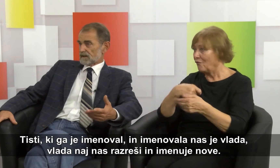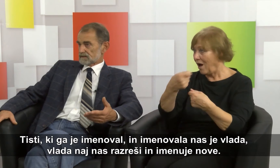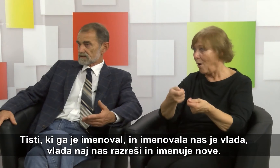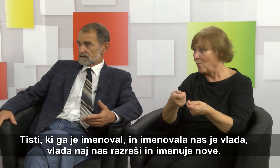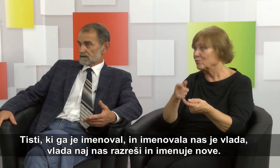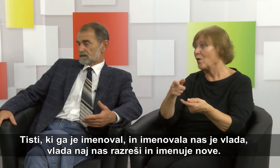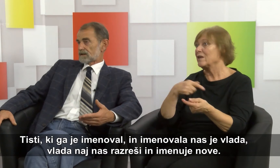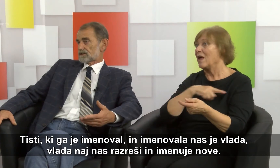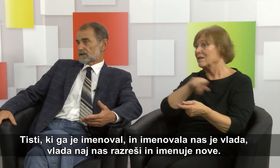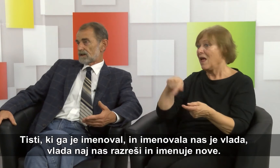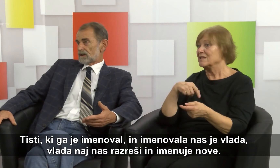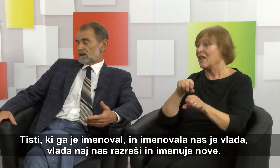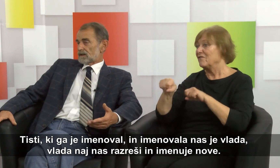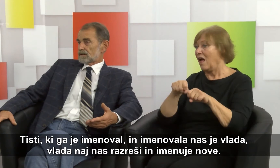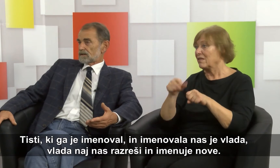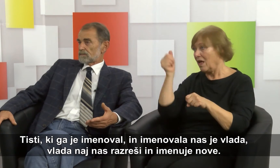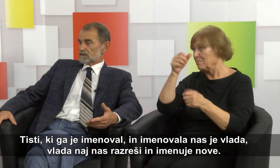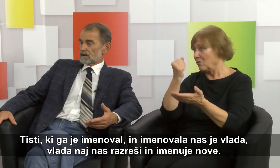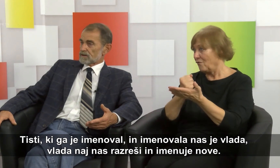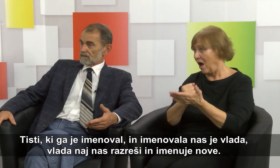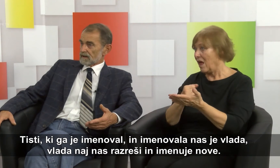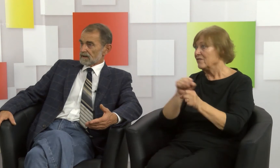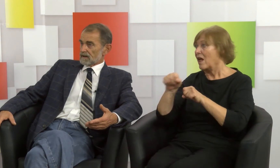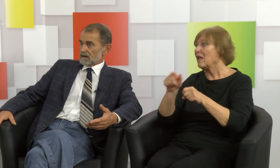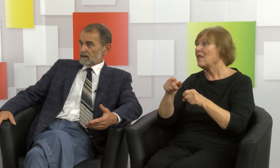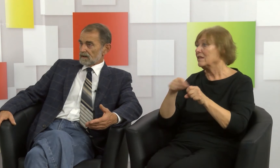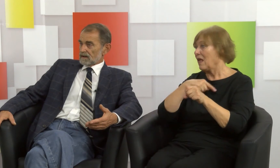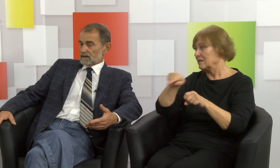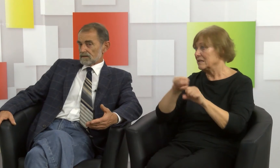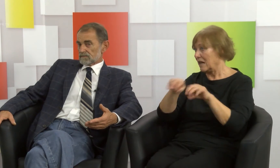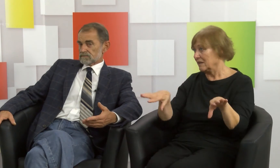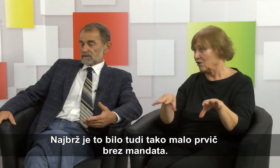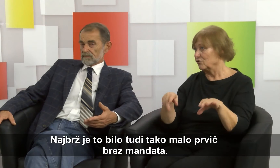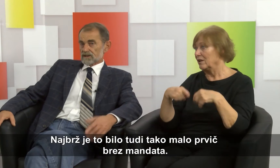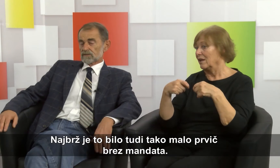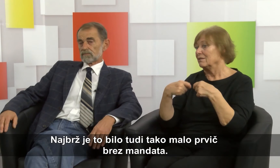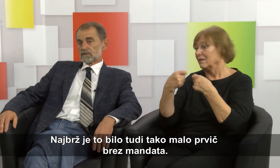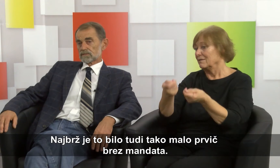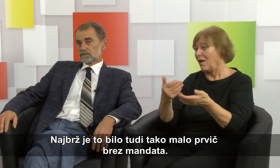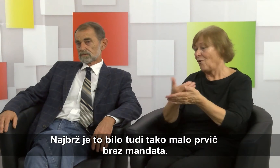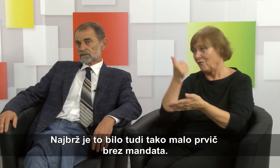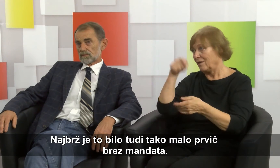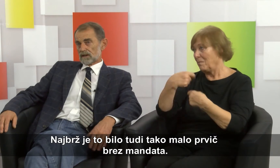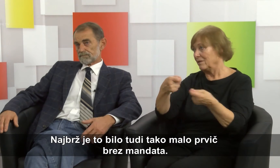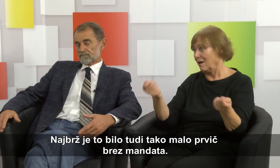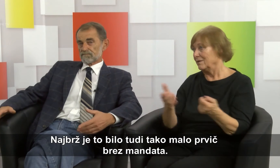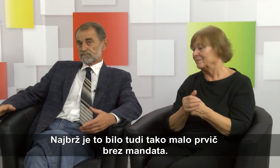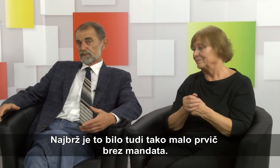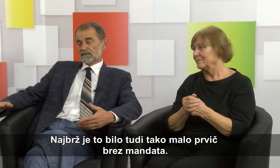vlada nas ne razreši in imenuje nove. Ne. Najbrž je to bilo tudi tako malo prvič,